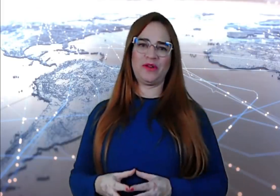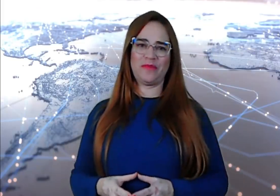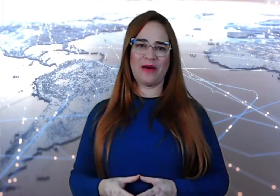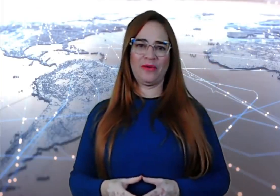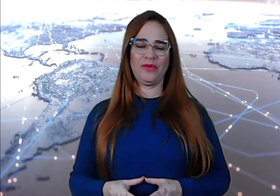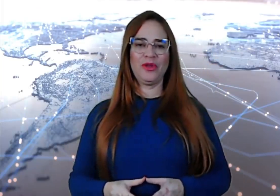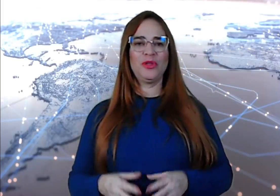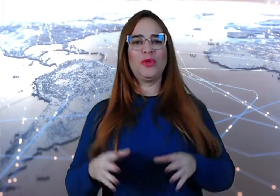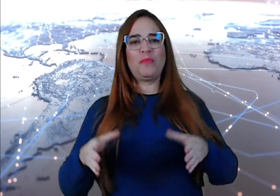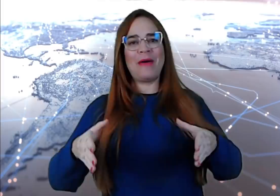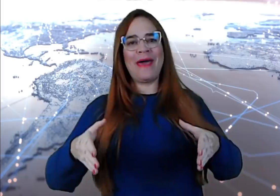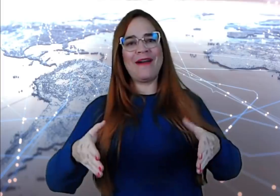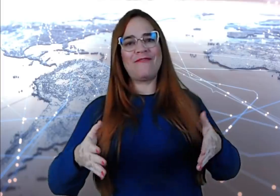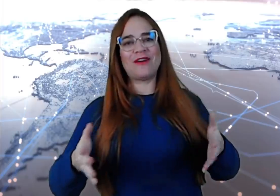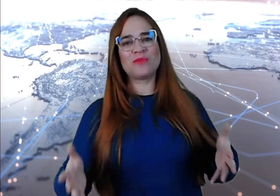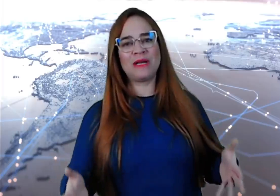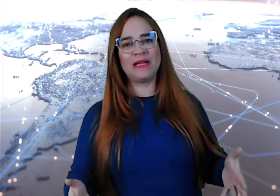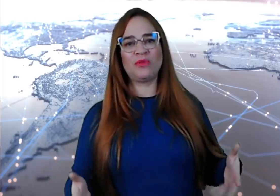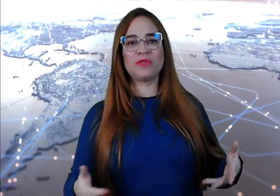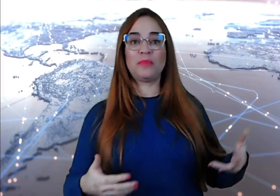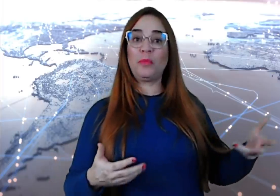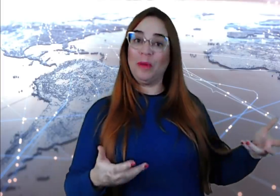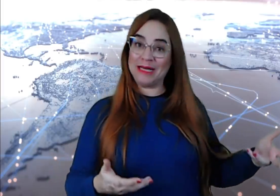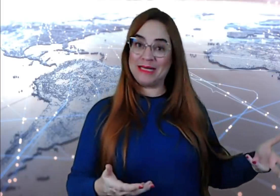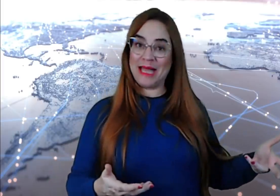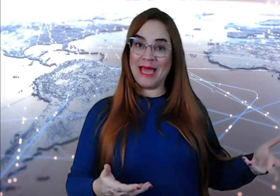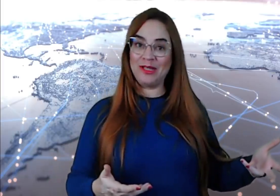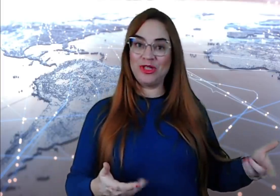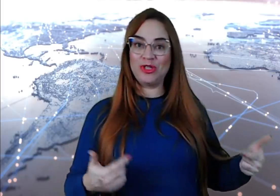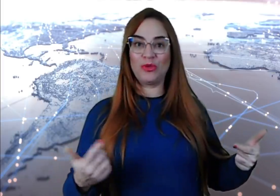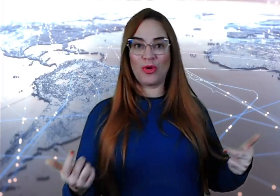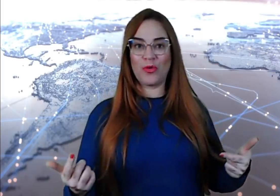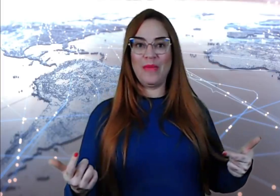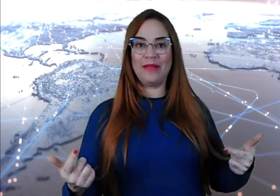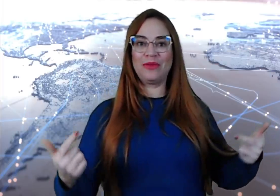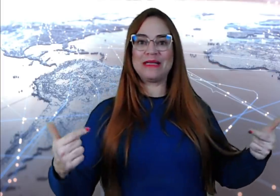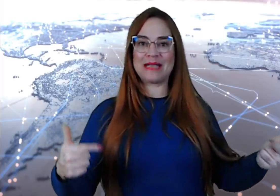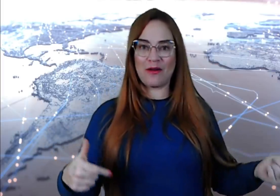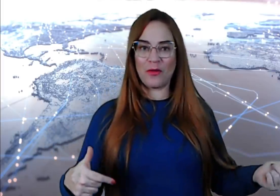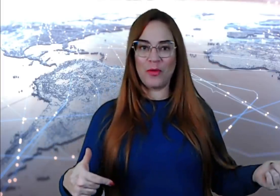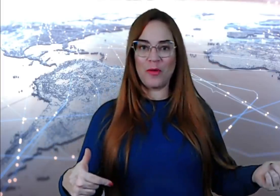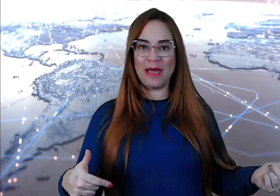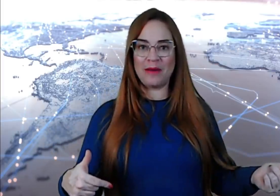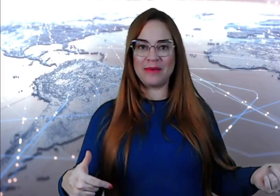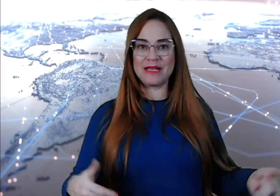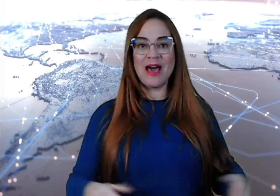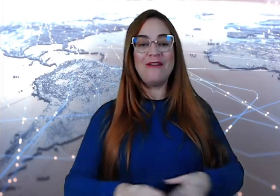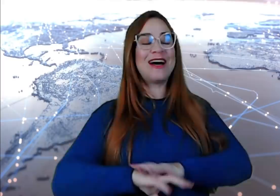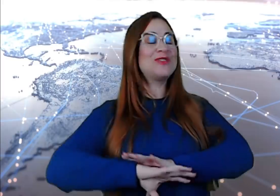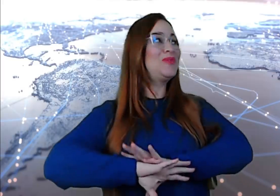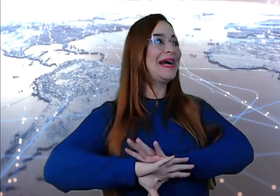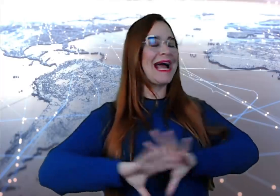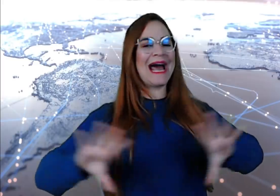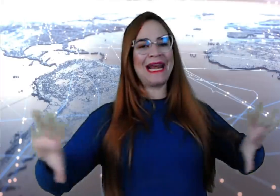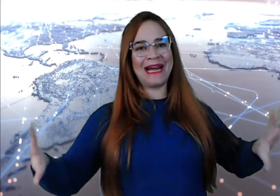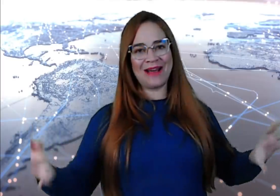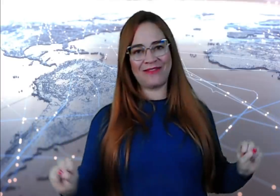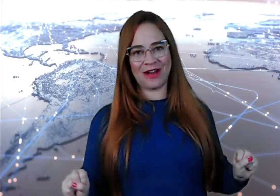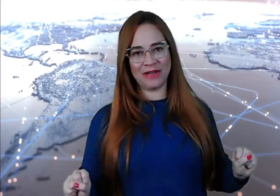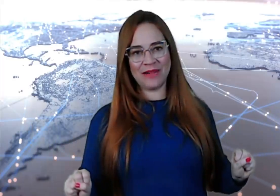normal. Tu pega, faz uma denúncia pro presidente de um documento que está com problemas, faz um carnaval na